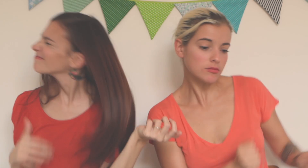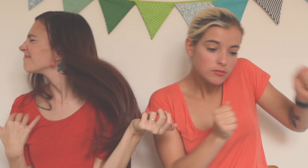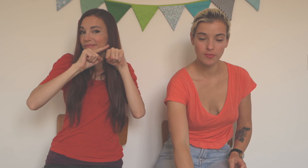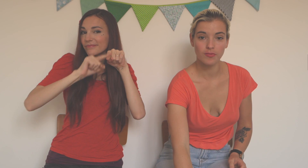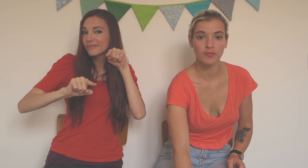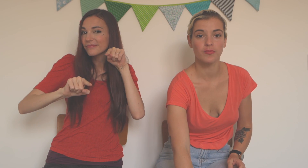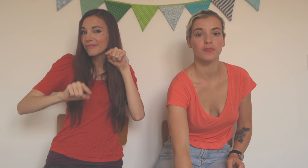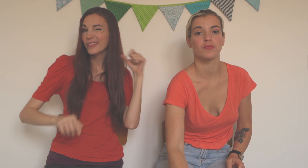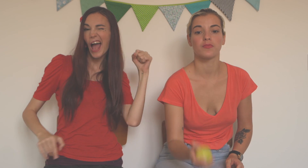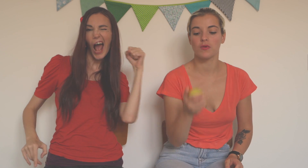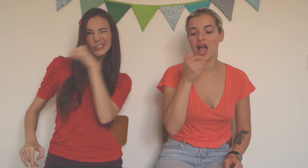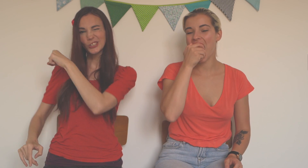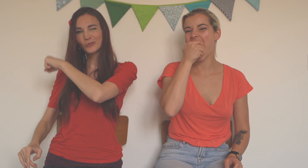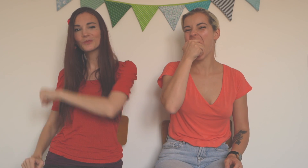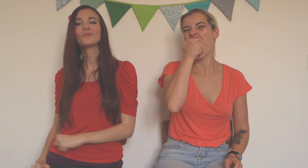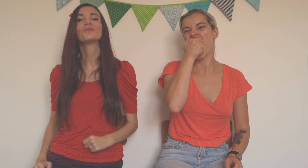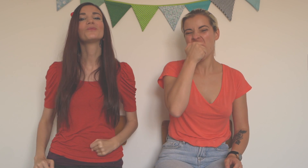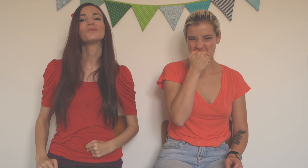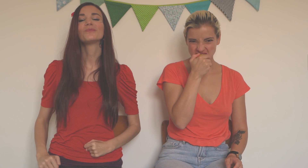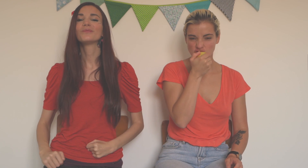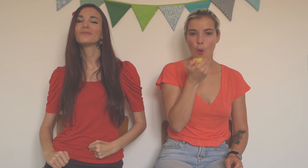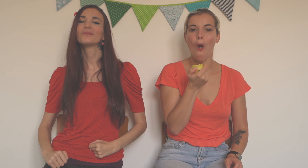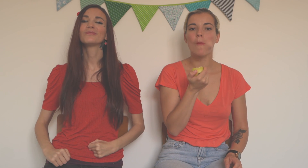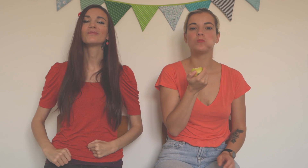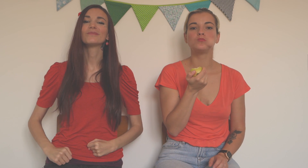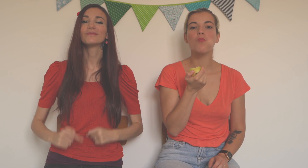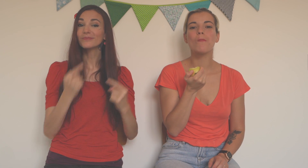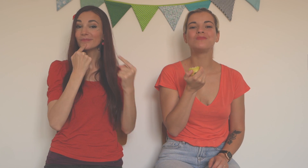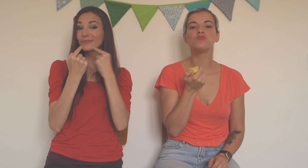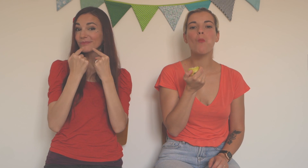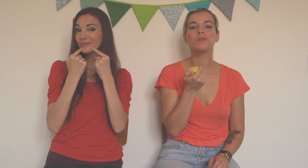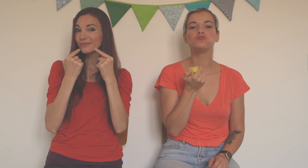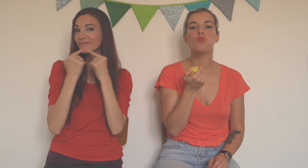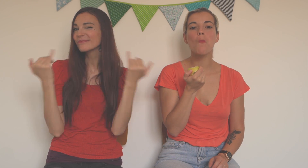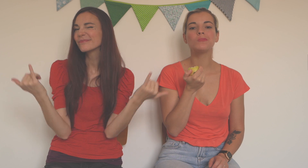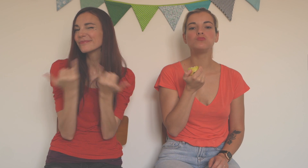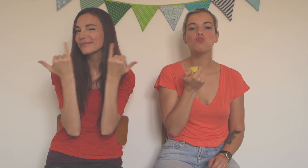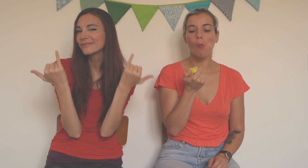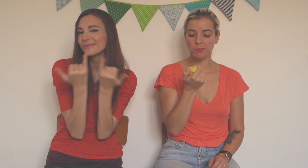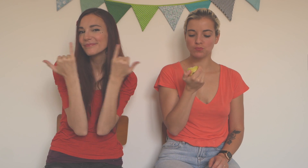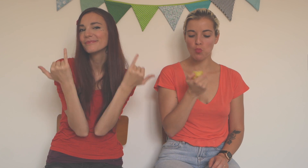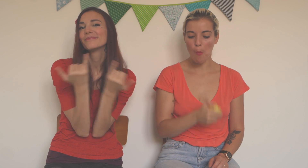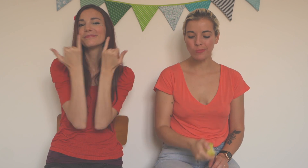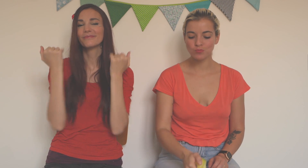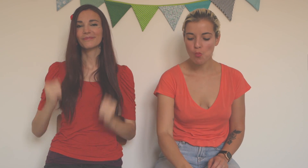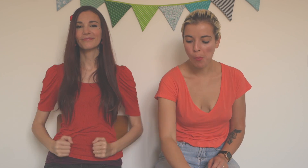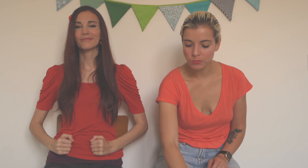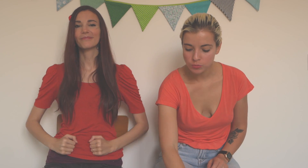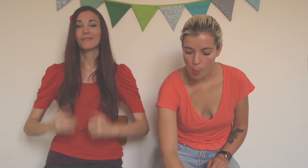mes carottes et je les croque. Avec les pâtes, c'est vraiment l'éclat.